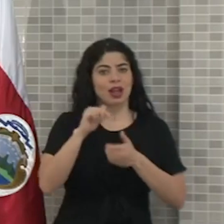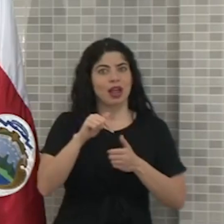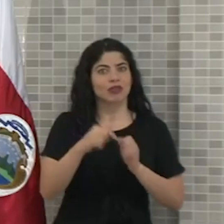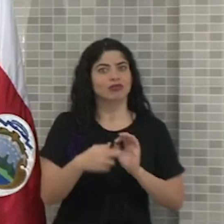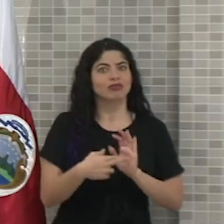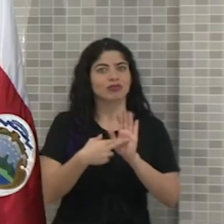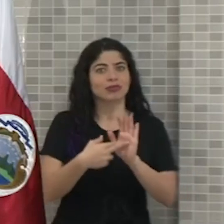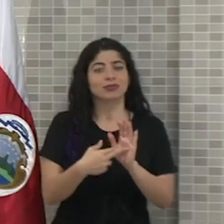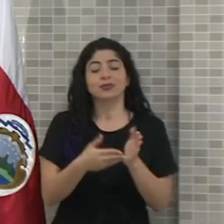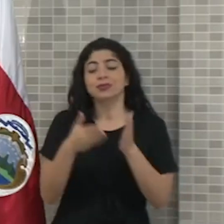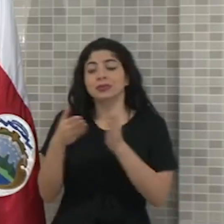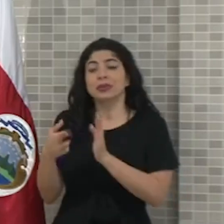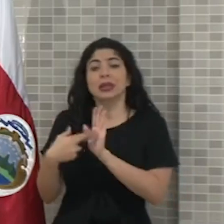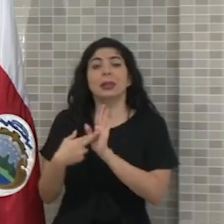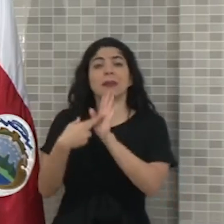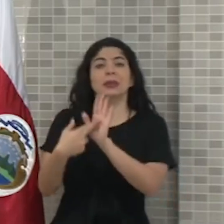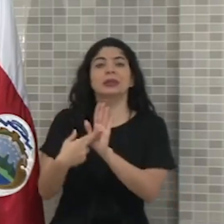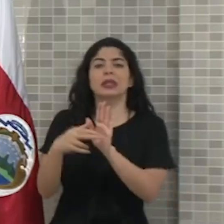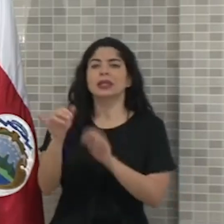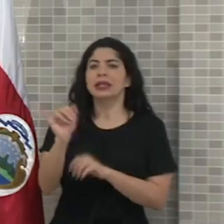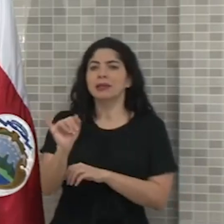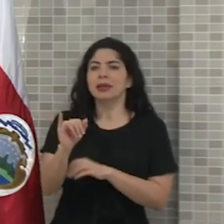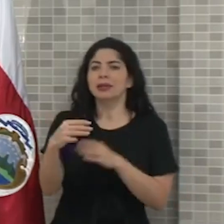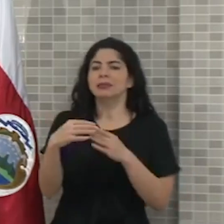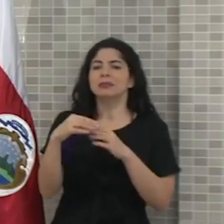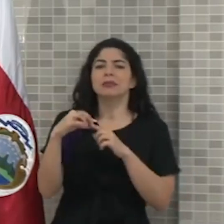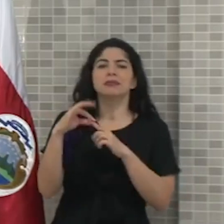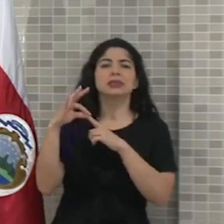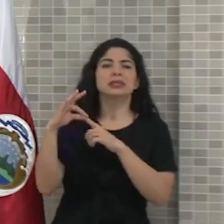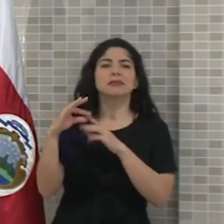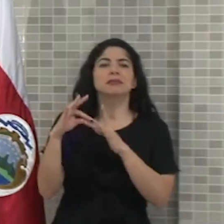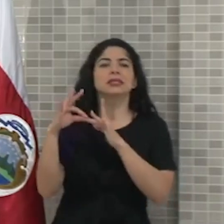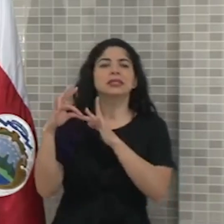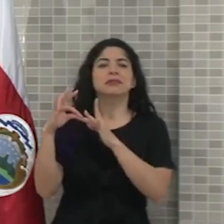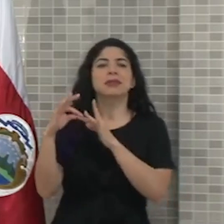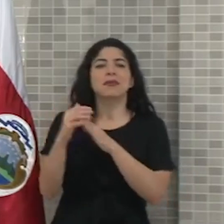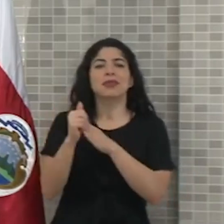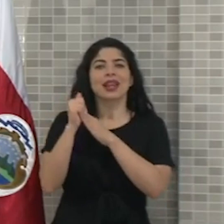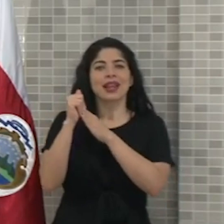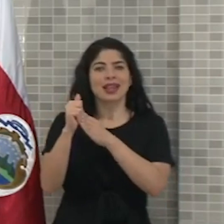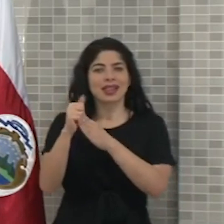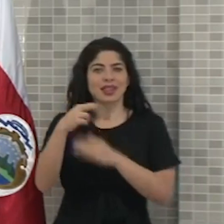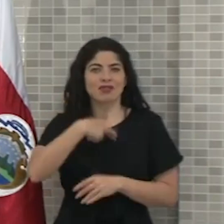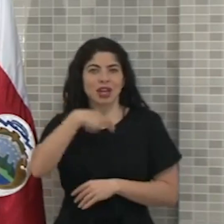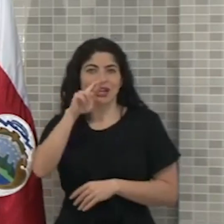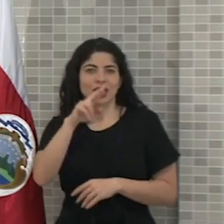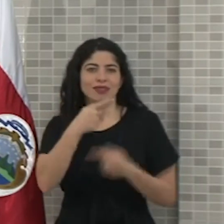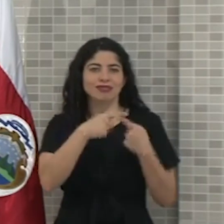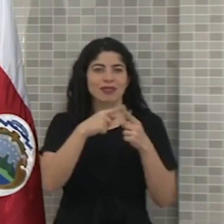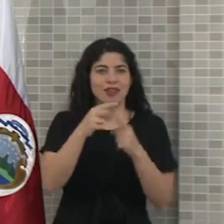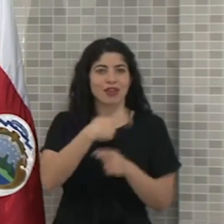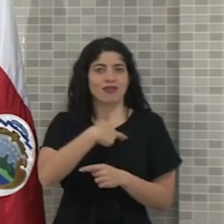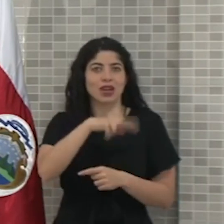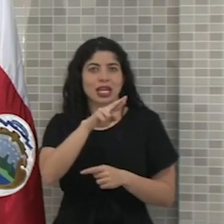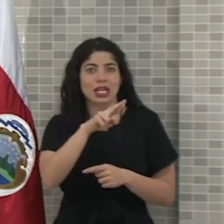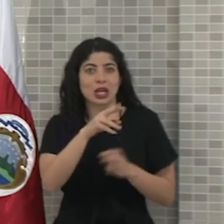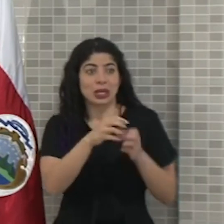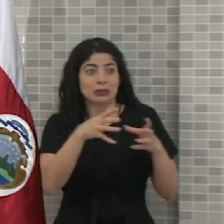Tenemos representación de nuestros principales líderes religiosos y de las principales creencias que sigue nuestro